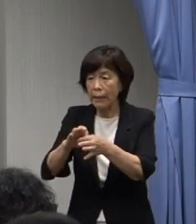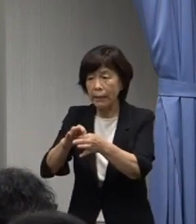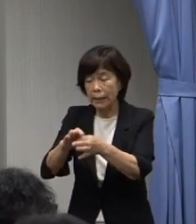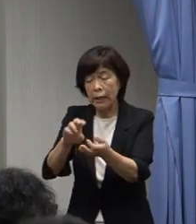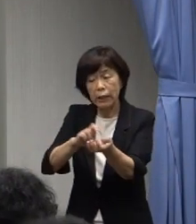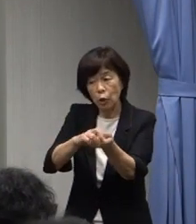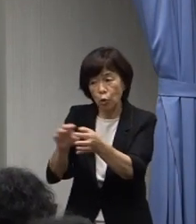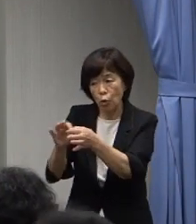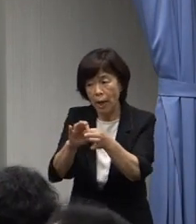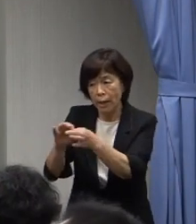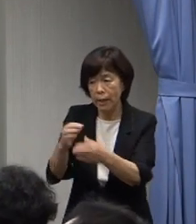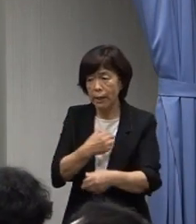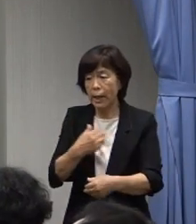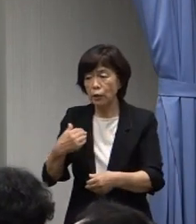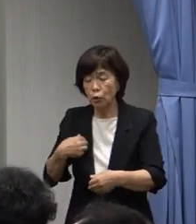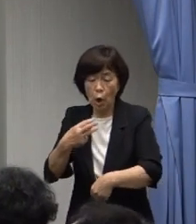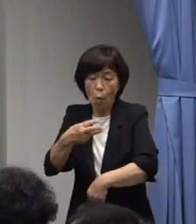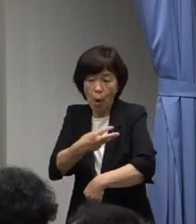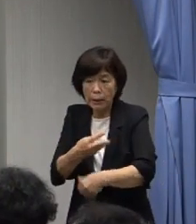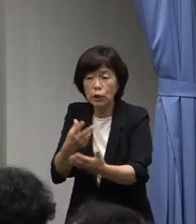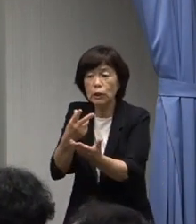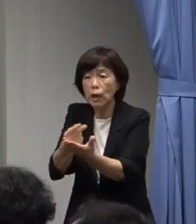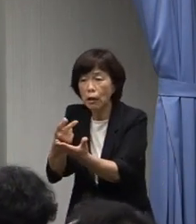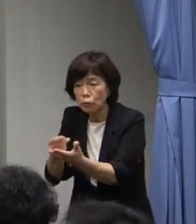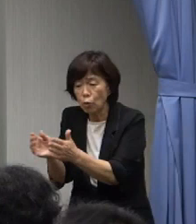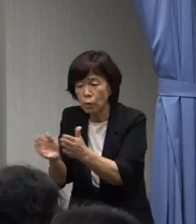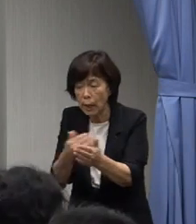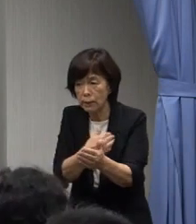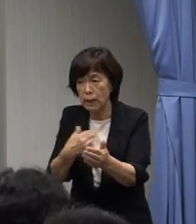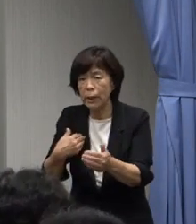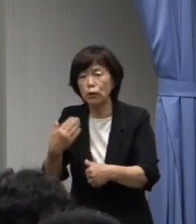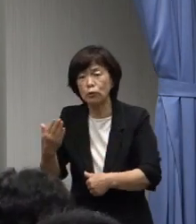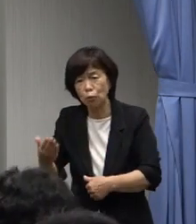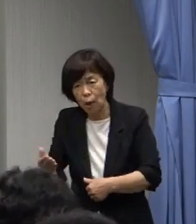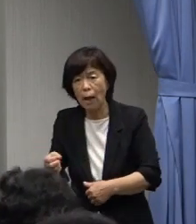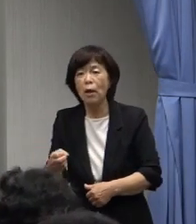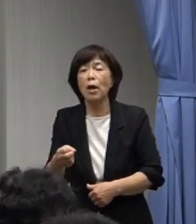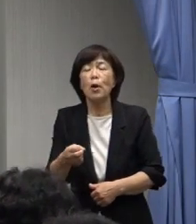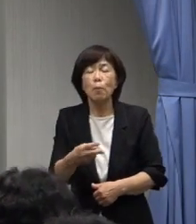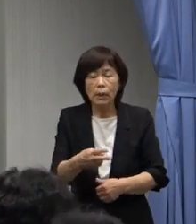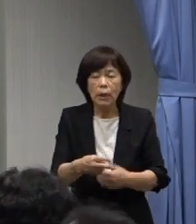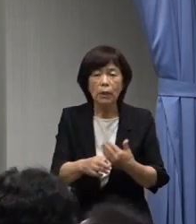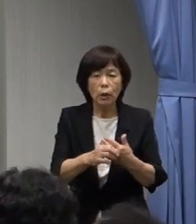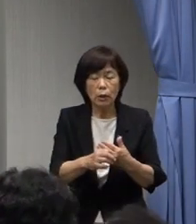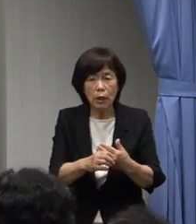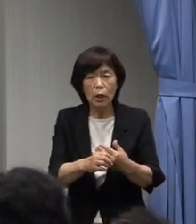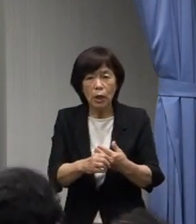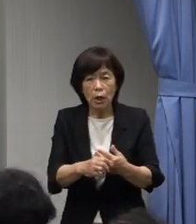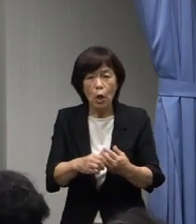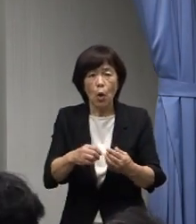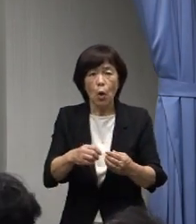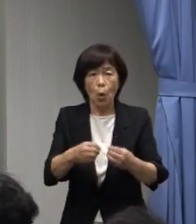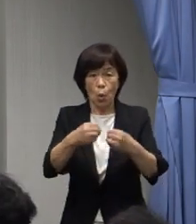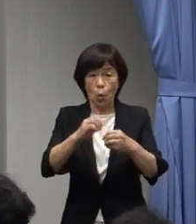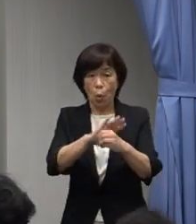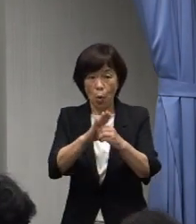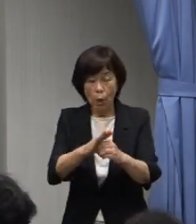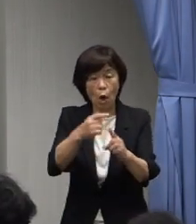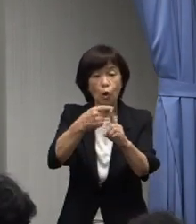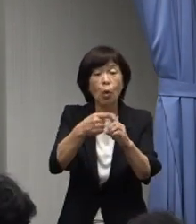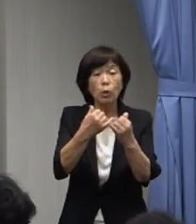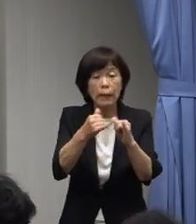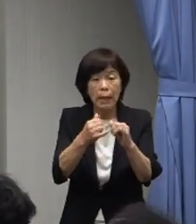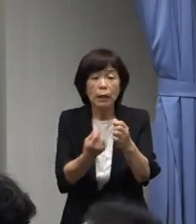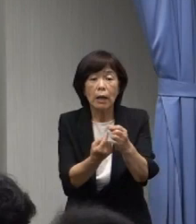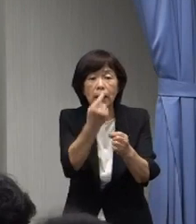のか、ワクチン接種体制が整っているのか、あるいはもしコロナ陽性者が出たときにどう対応するのかの、